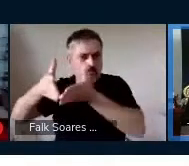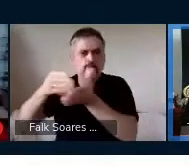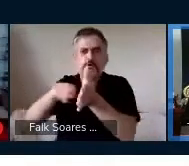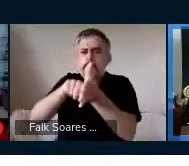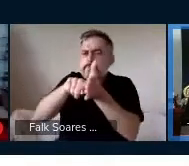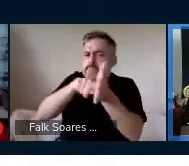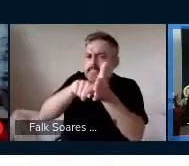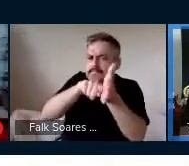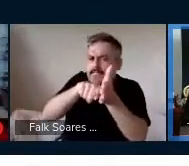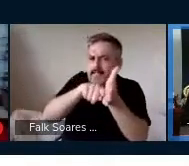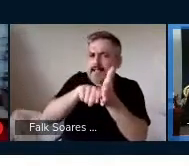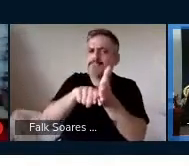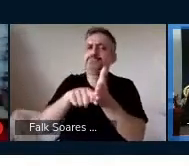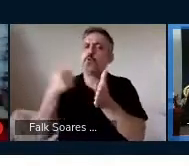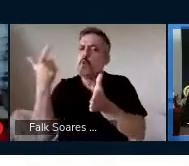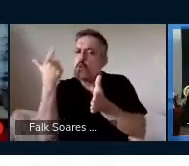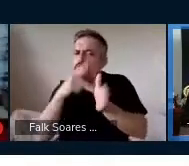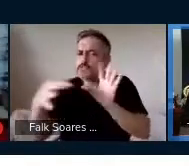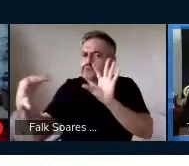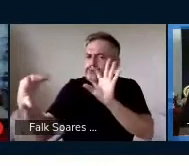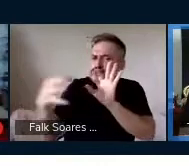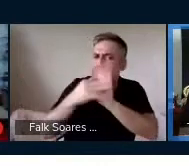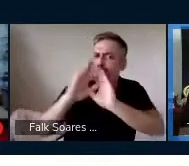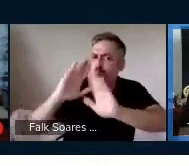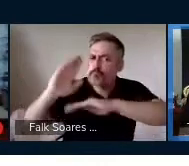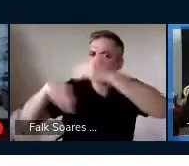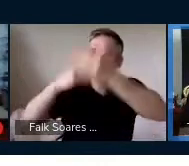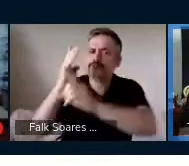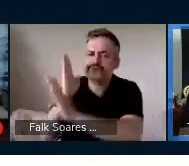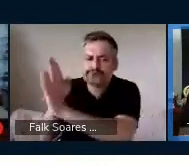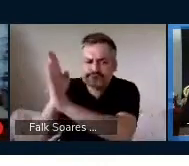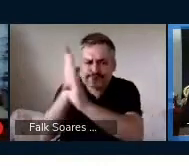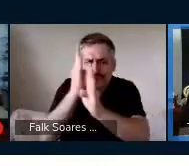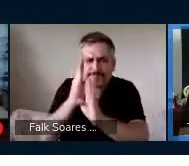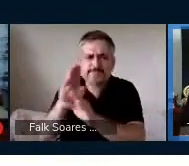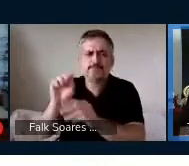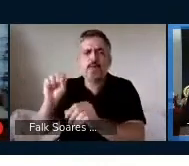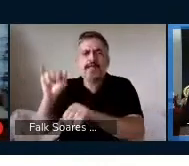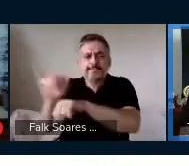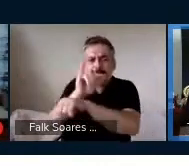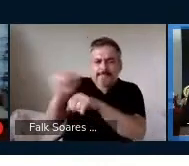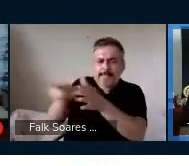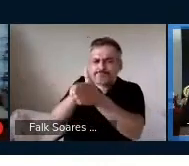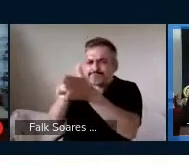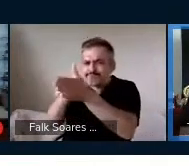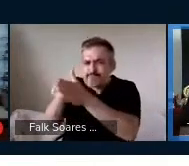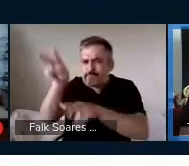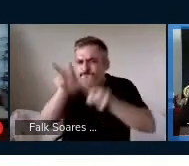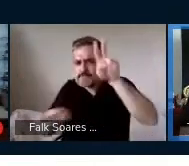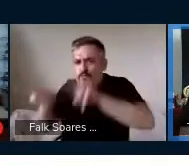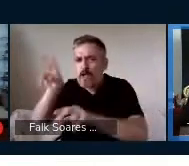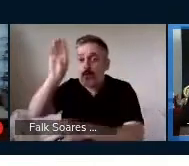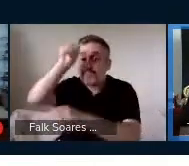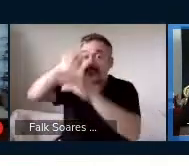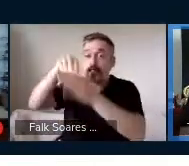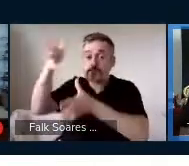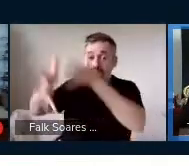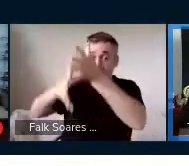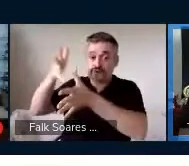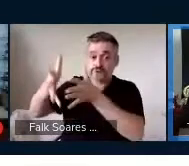nessa pesquisa, para que venhamos a entender os processos da identificação das